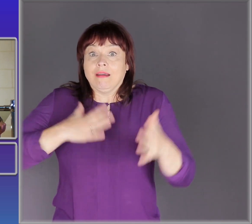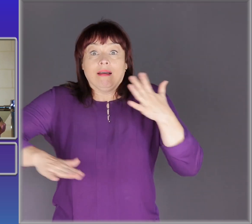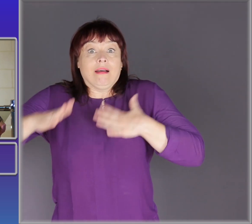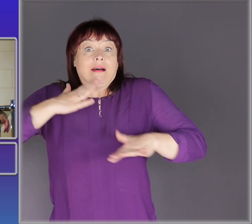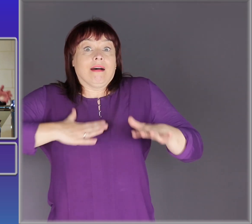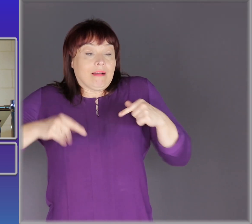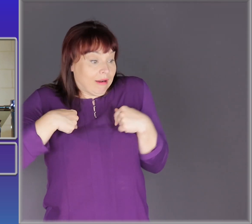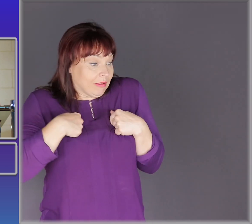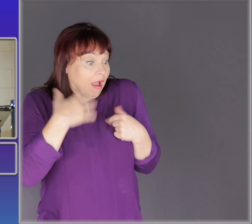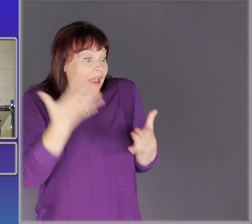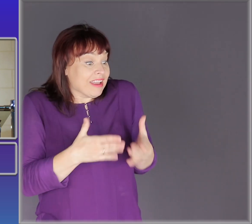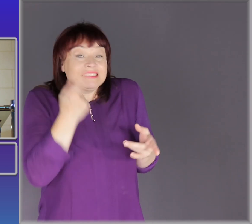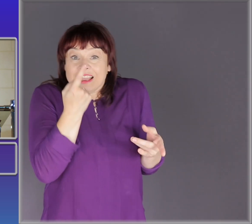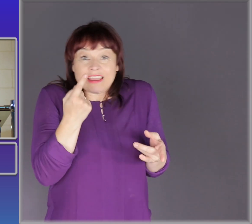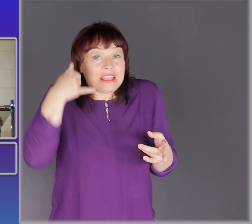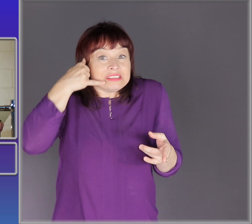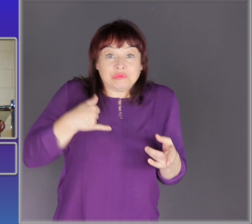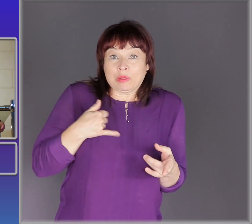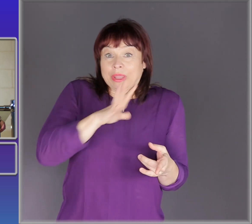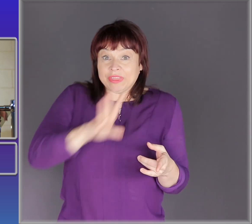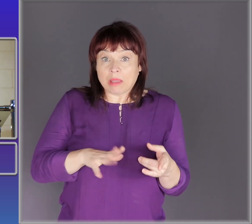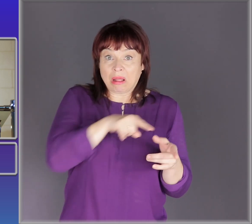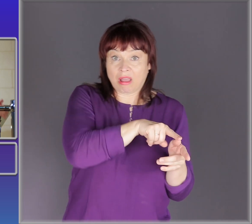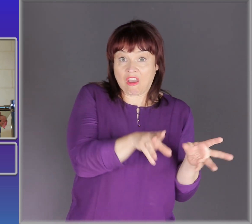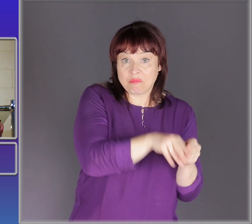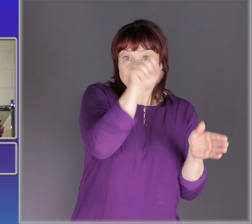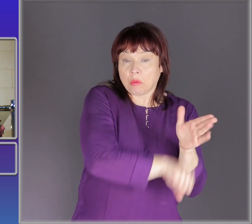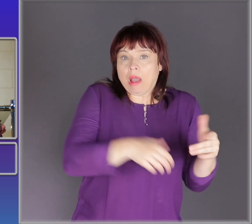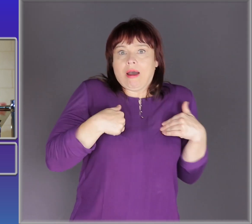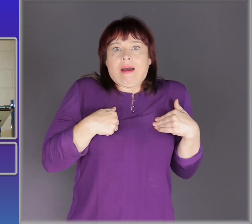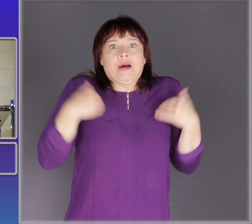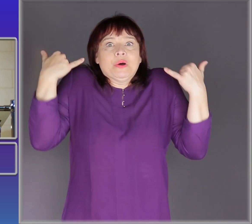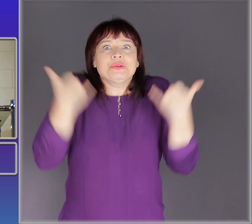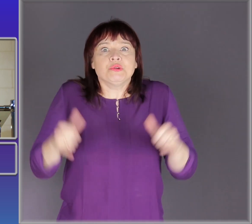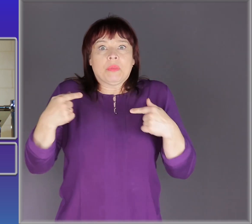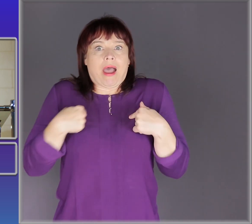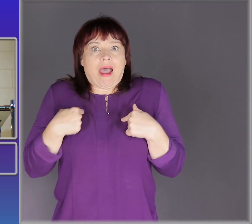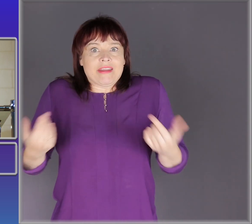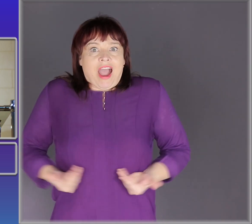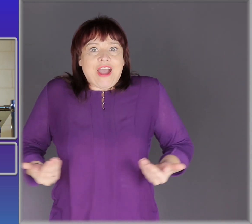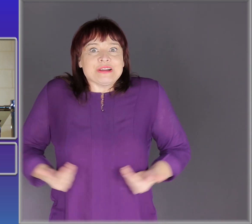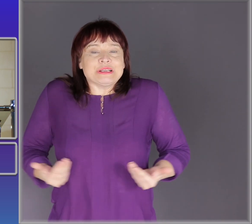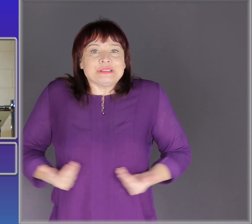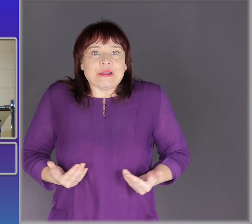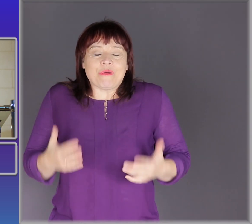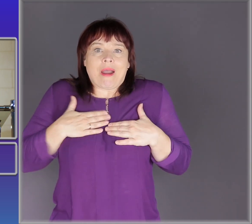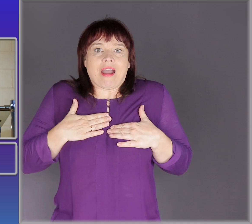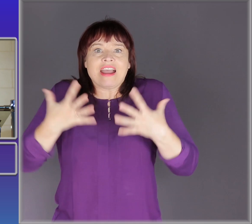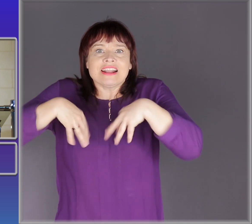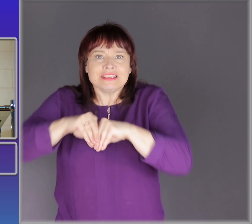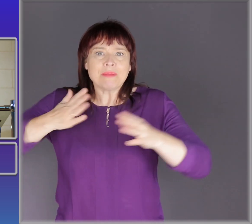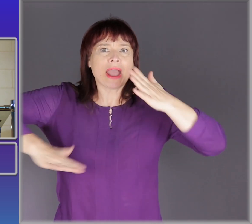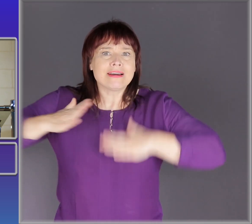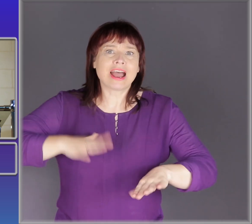радость он просто радовался он потом рассказывал эту историю он плакал от счастья он выжил семья не лишилась кормильца